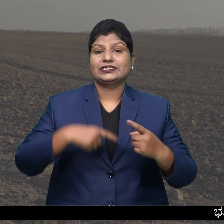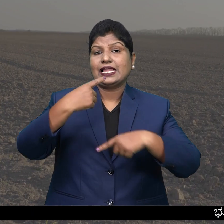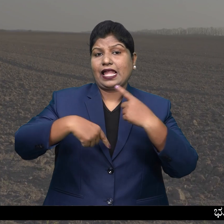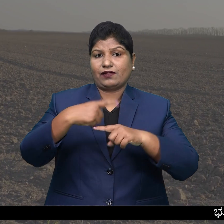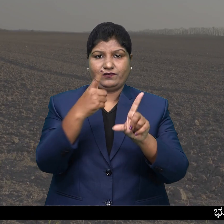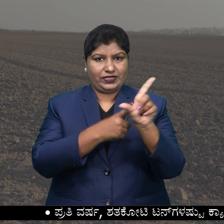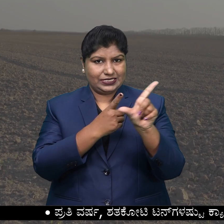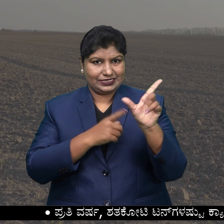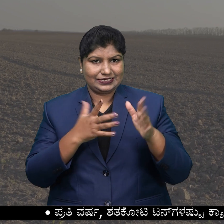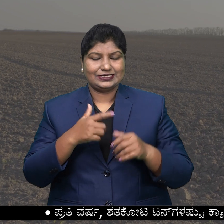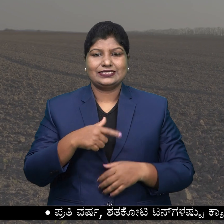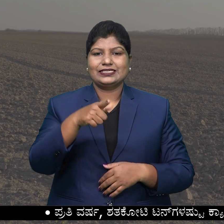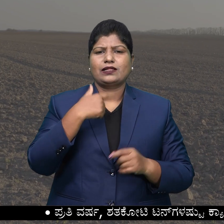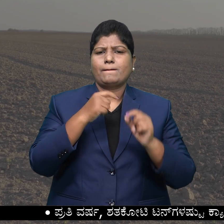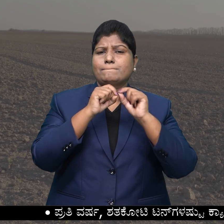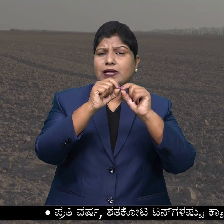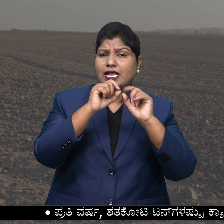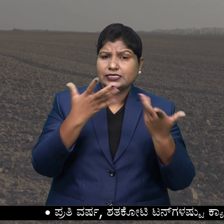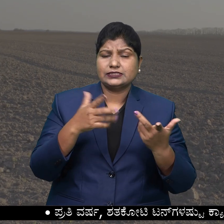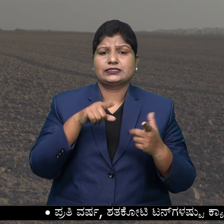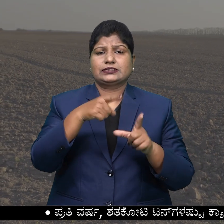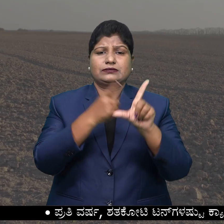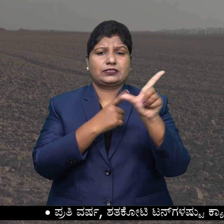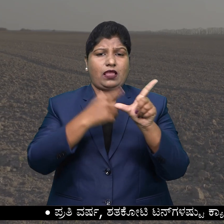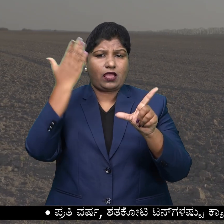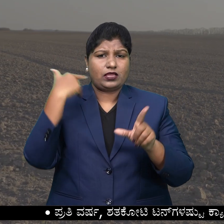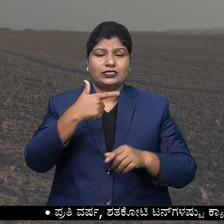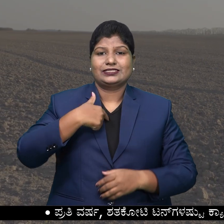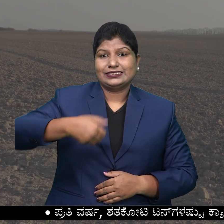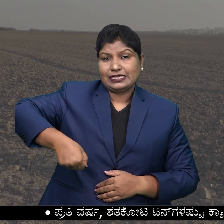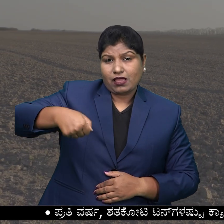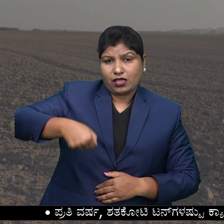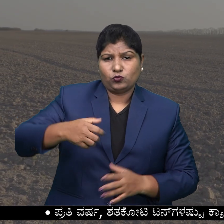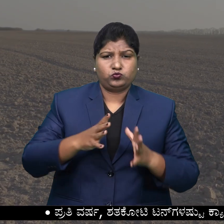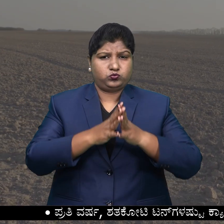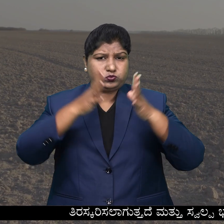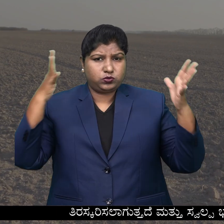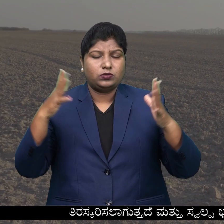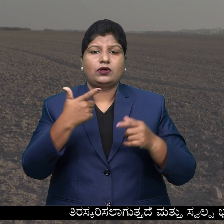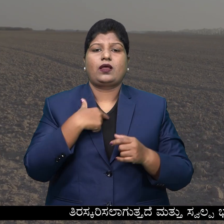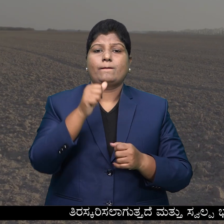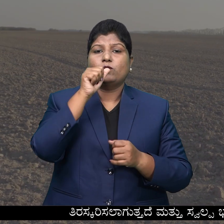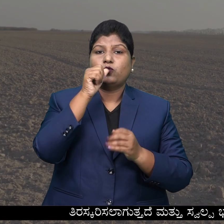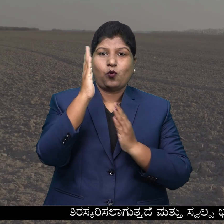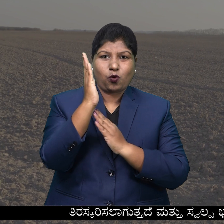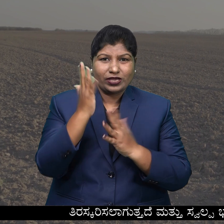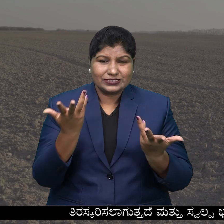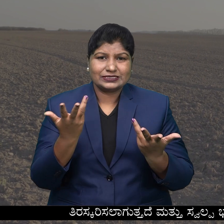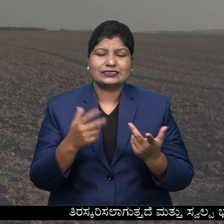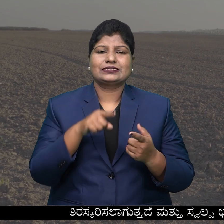ಭೂಮಾಲಿನ್ಯ. ಪ್ರತಿ ವರ್ಷ ಶತಕೋಟಿ ಟನ್ಗಳಷ್ಟು ಕ್ಯಾನ್ಗಳು, ಬಾಟಲಿಗಳು ಮತ್ತು ಪ್ಲಾಸ್ಟಿಕ್ ವಸ್ತುಗಳನ್ನ ತಿರಸ್ಕರಿಸಲಾಗುತ್ತೆ ಮತ್ತು ಸ್ವಲ್ಪ ಭಾಗವನ್ನ